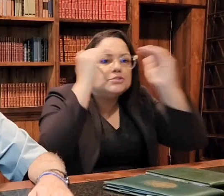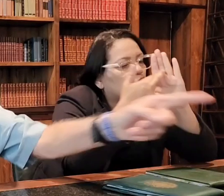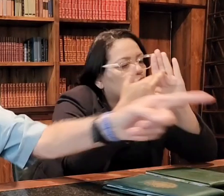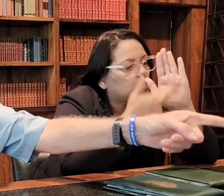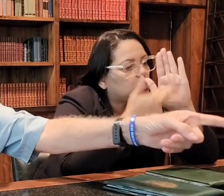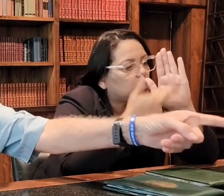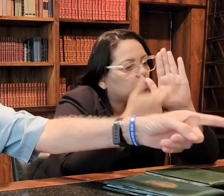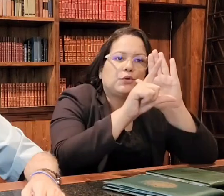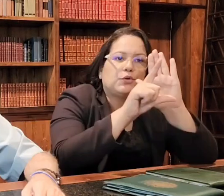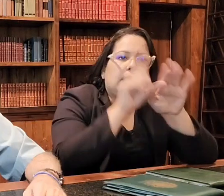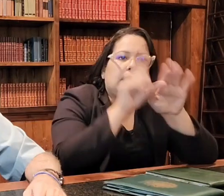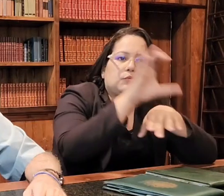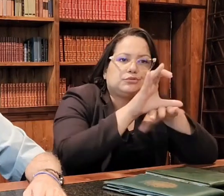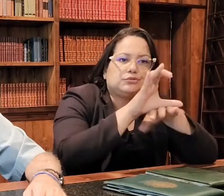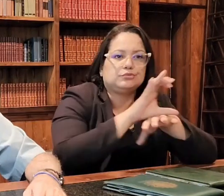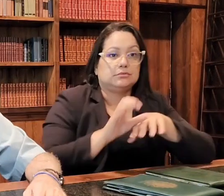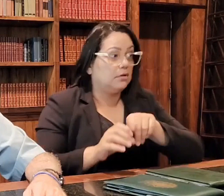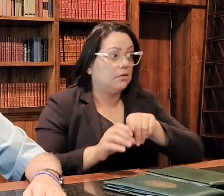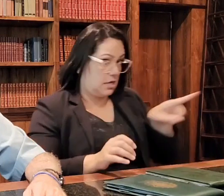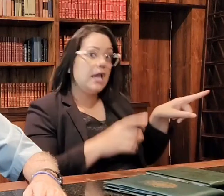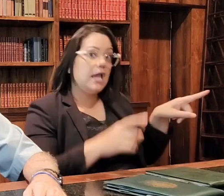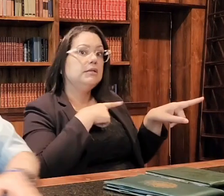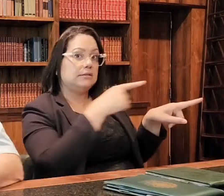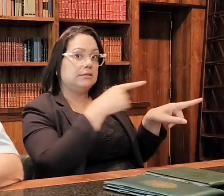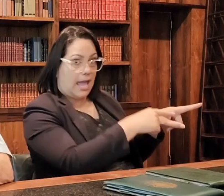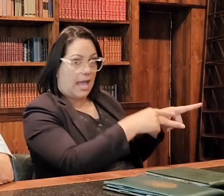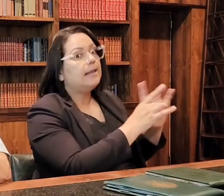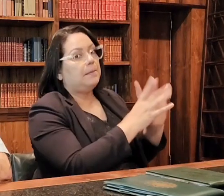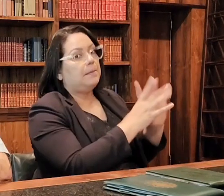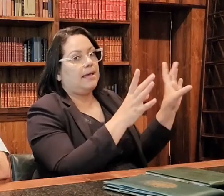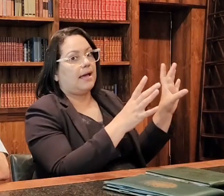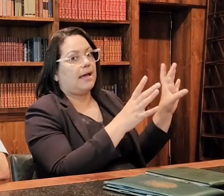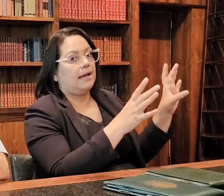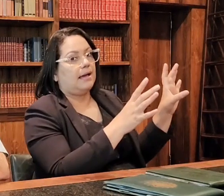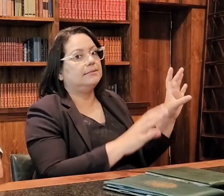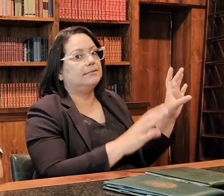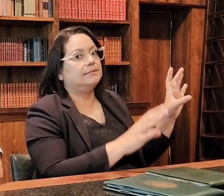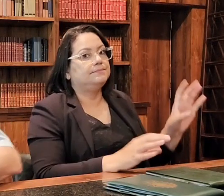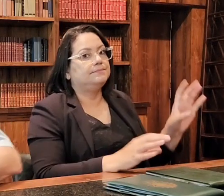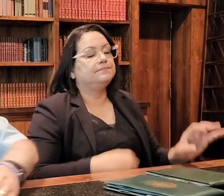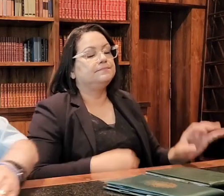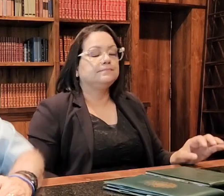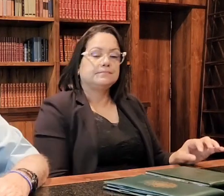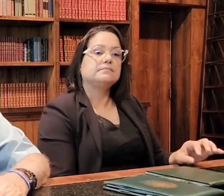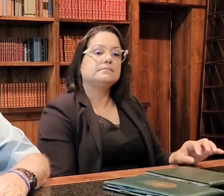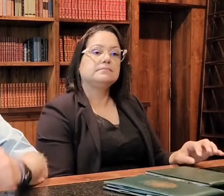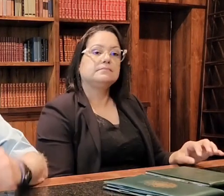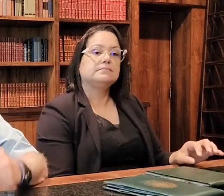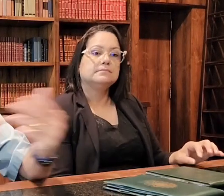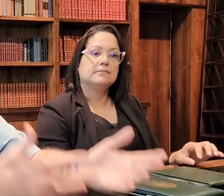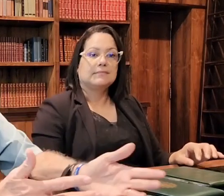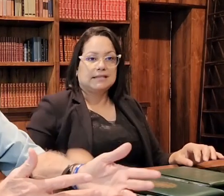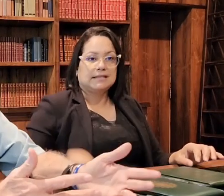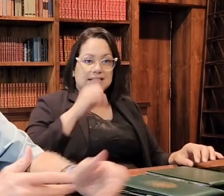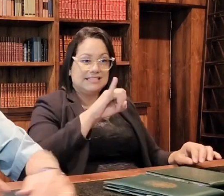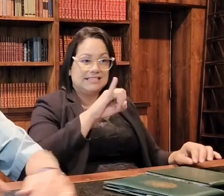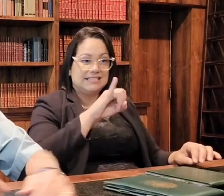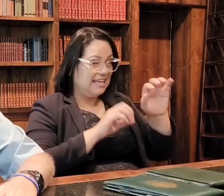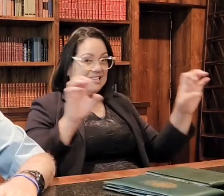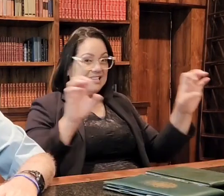que eles têm. Que se o outro lado aqui tivesse do outro